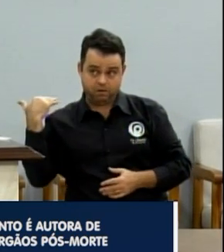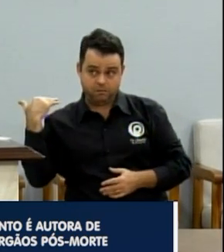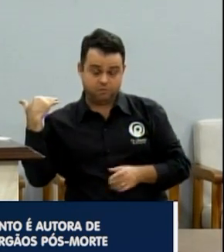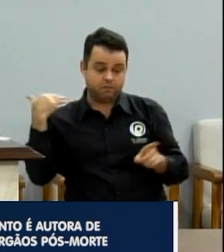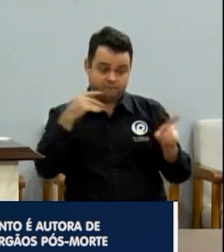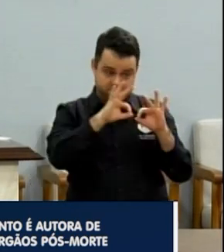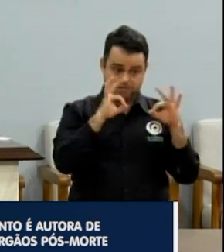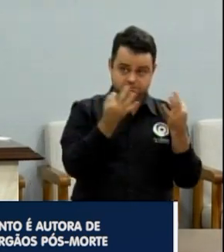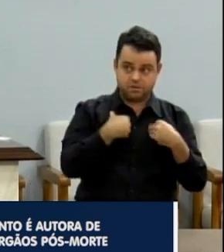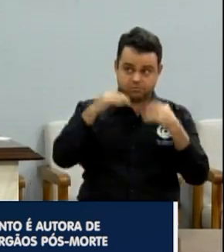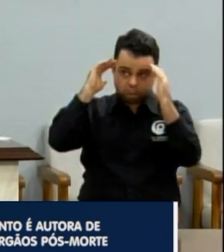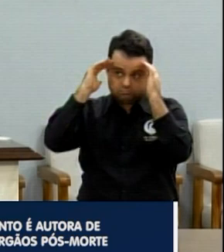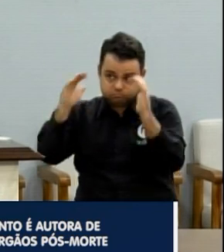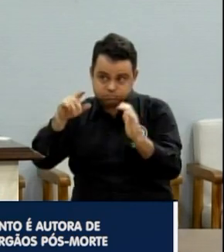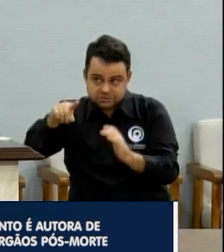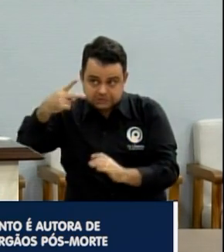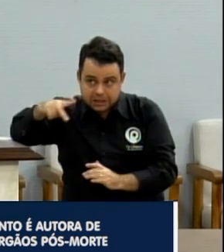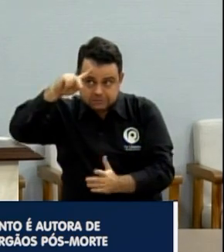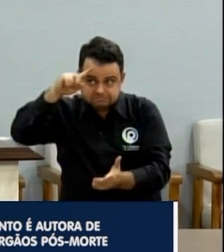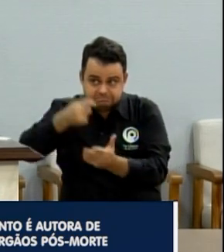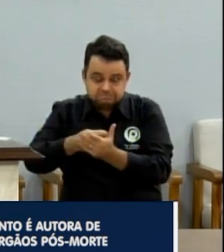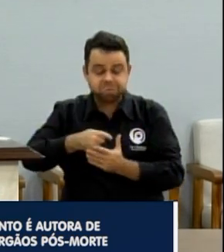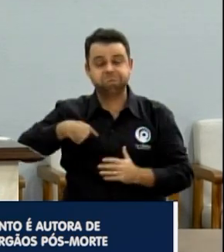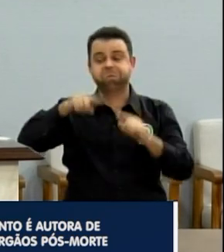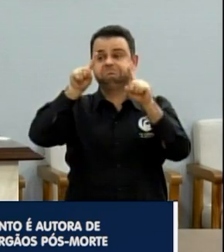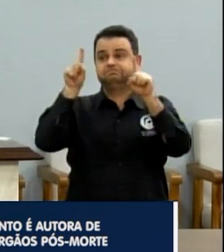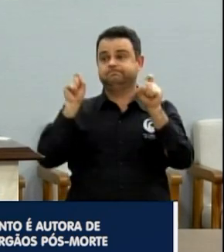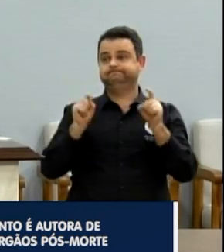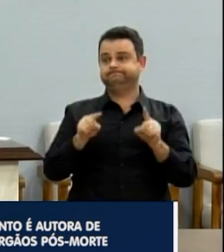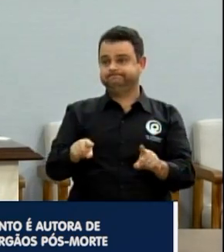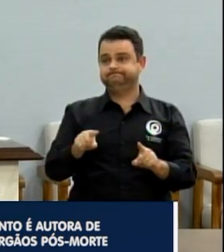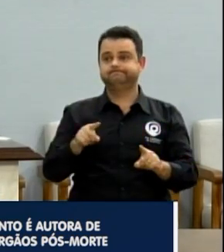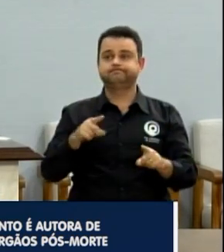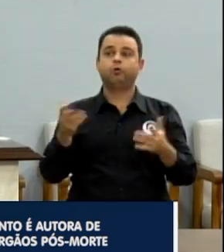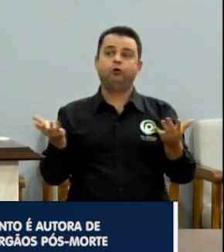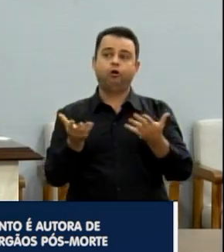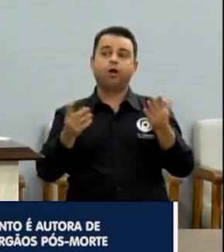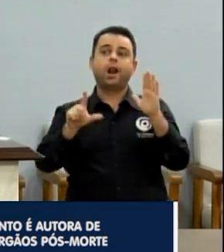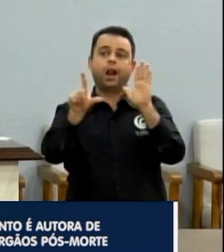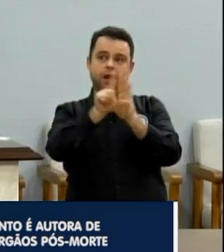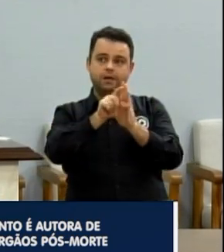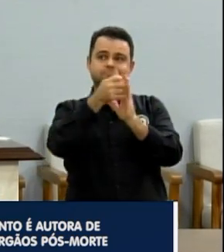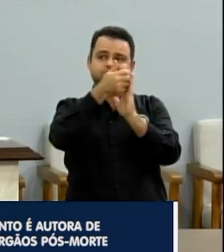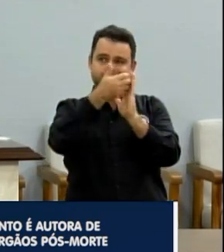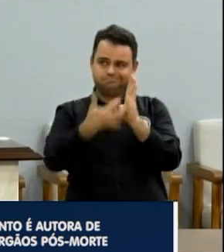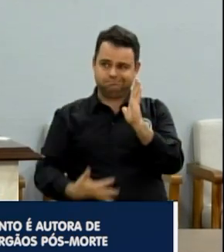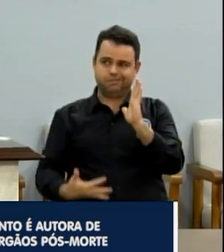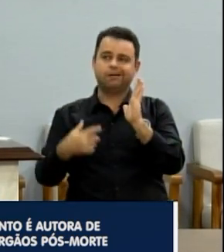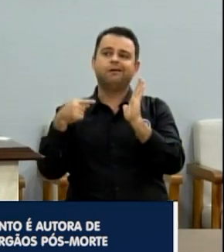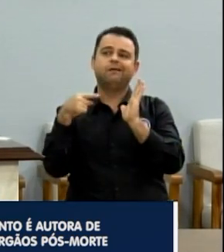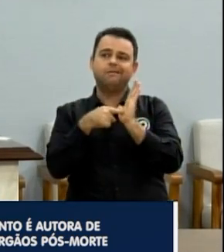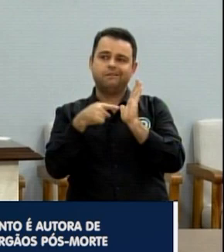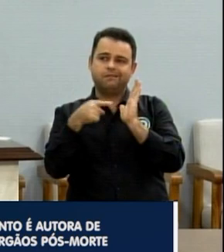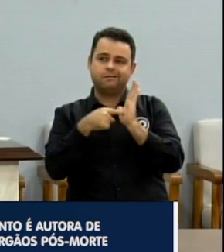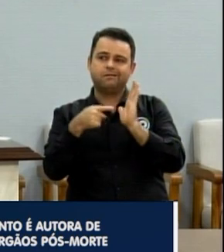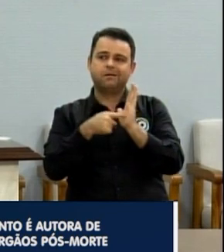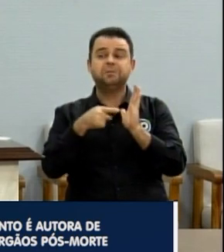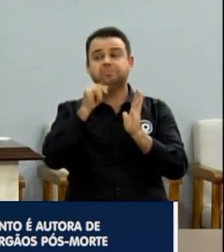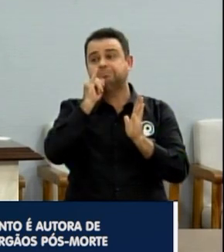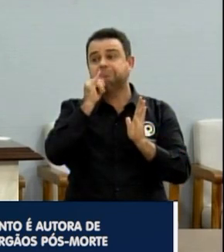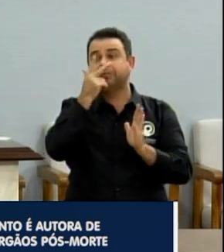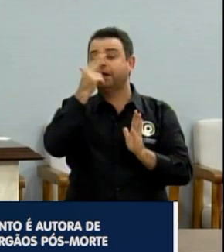falecido. Por isso, a configuração legislativa da forma em que está, ela representa um evidente